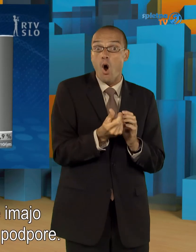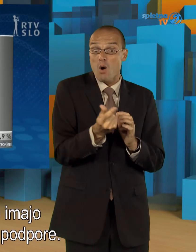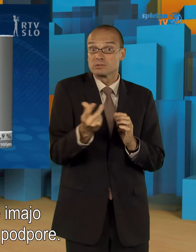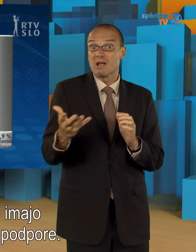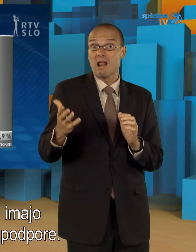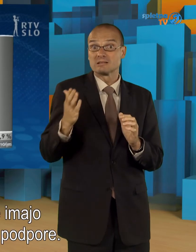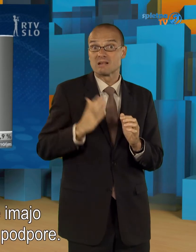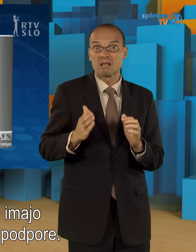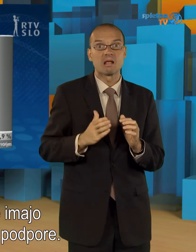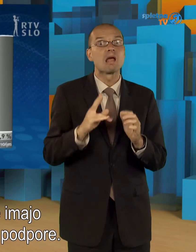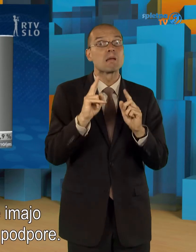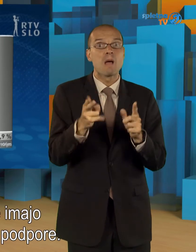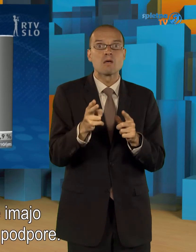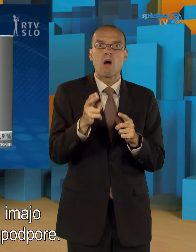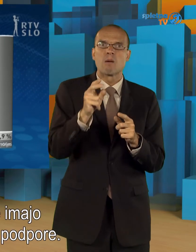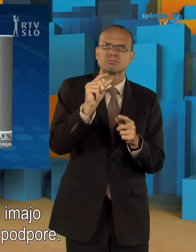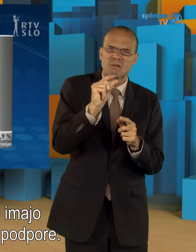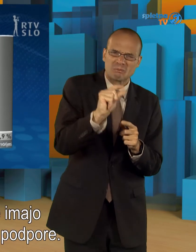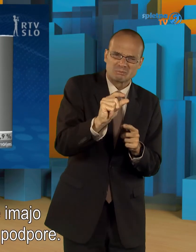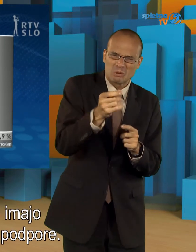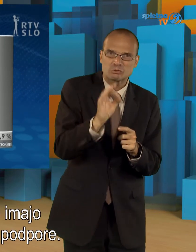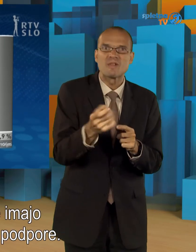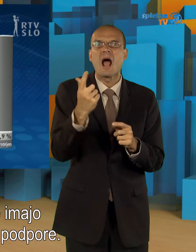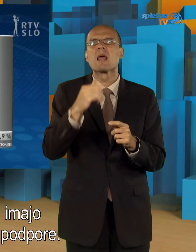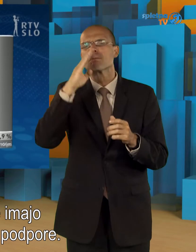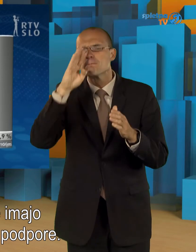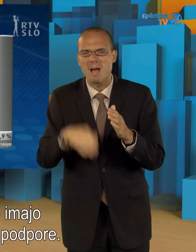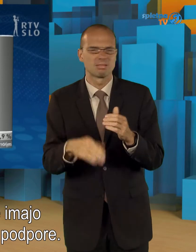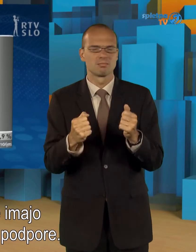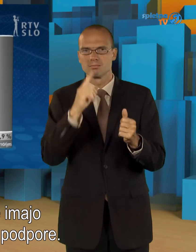Ostale stranke imajo odstotek ali manj podpore.